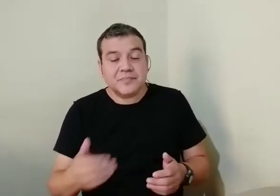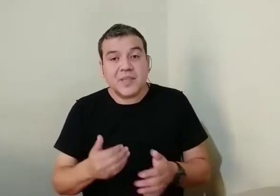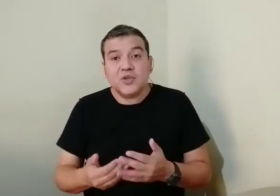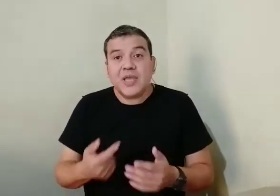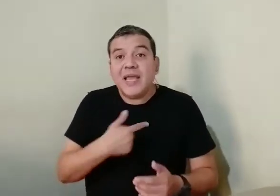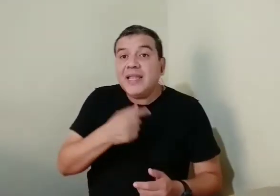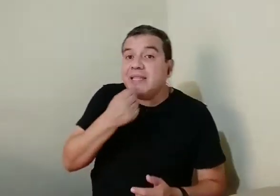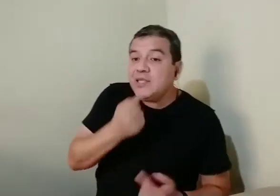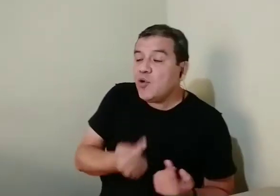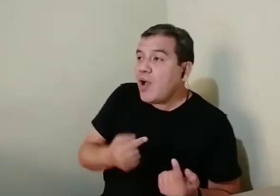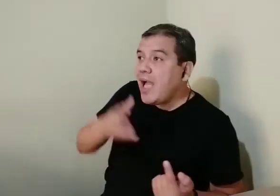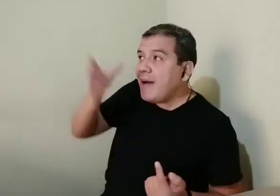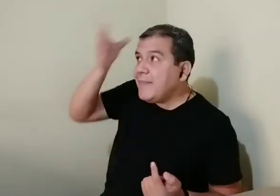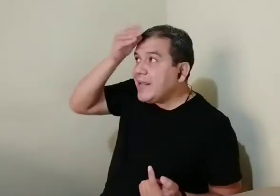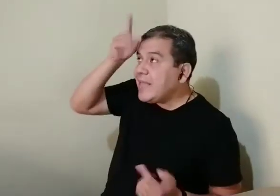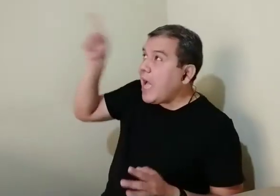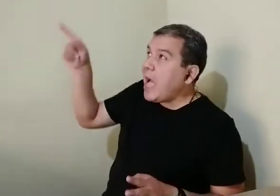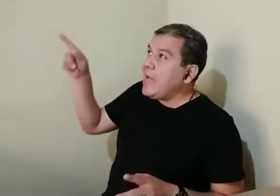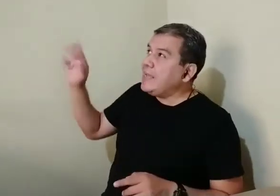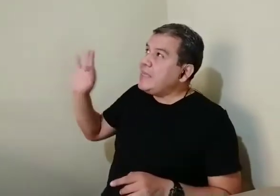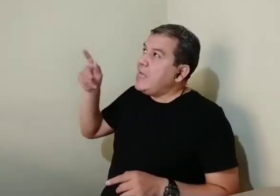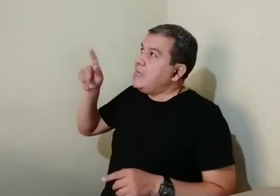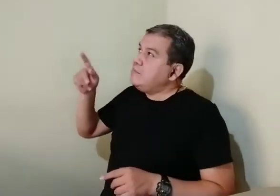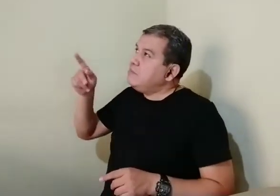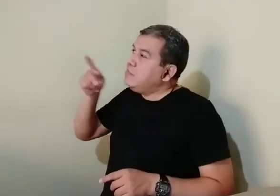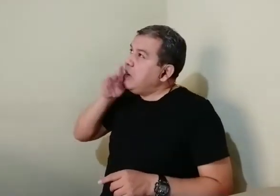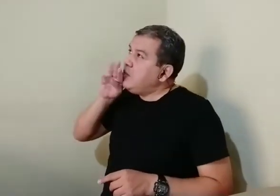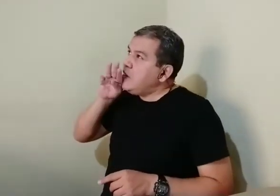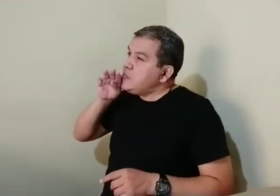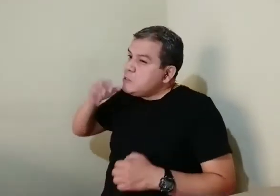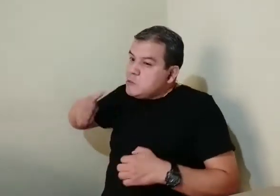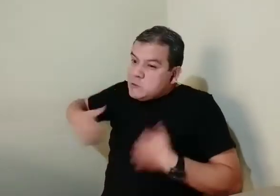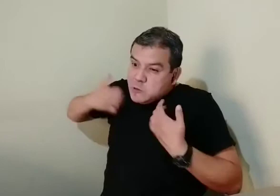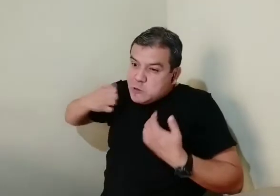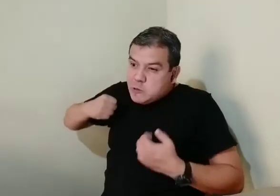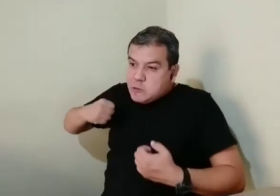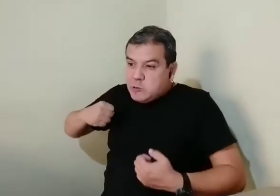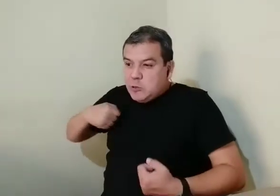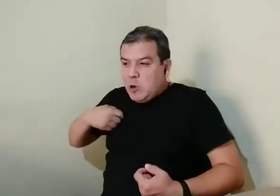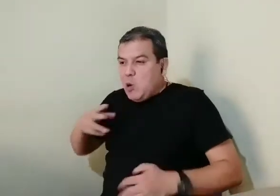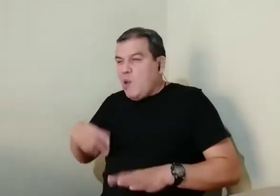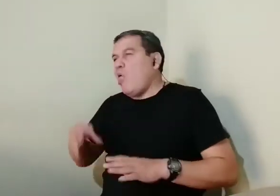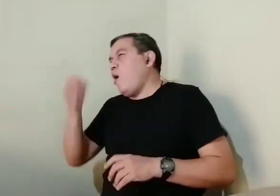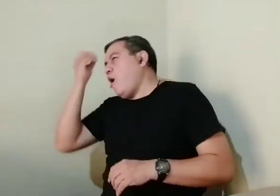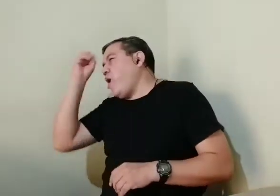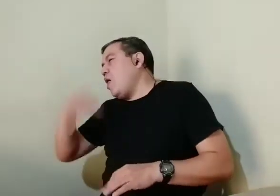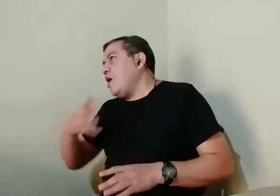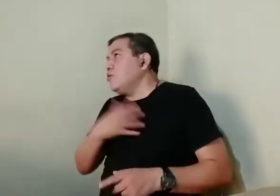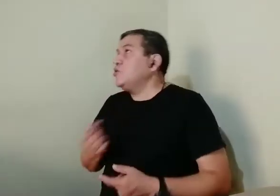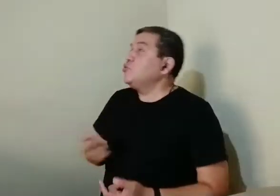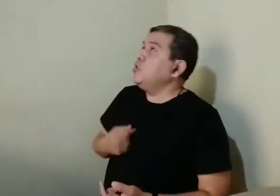imagen distorsionada de Cristo a sus hijos y a quienes los rodean. Los padres tienen